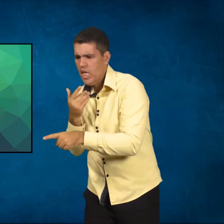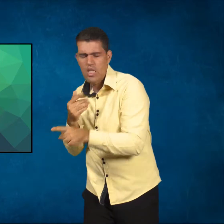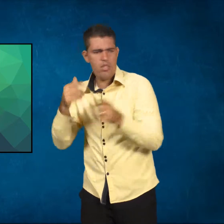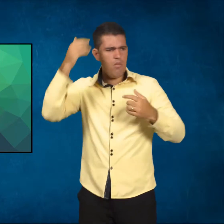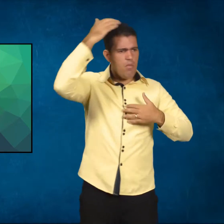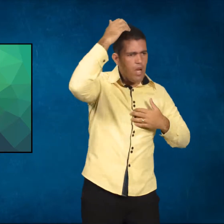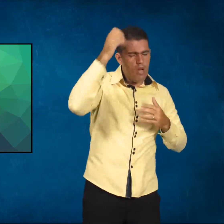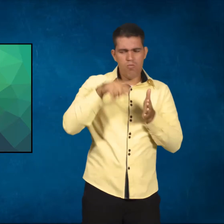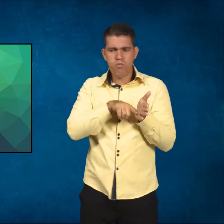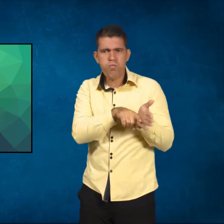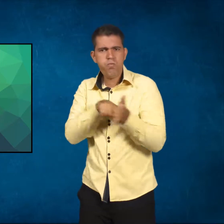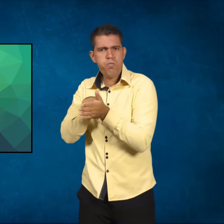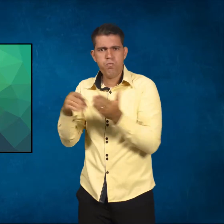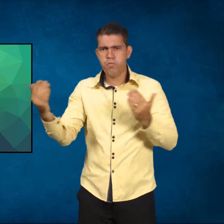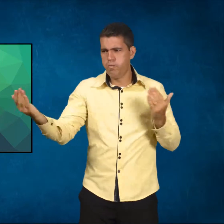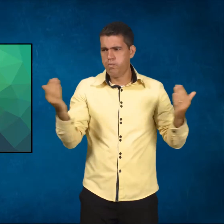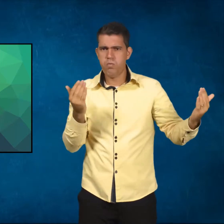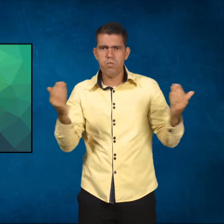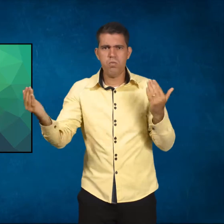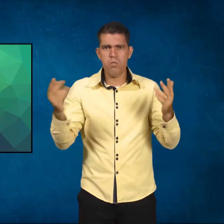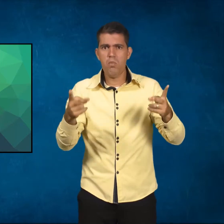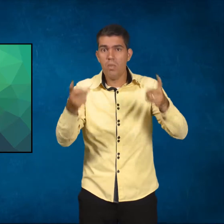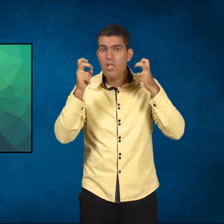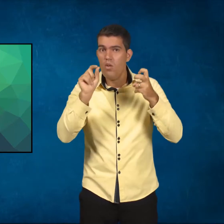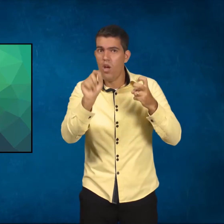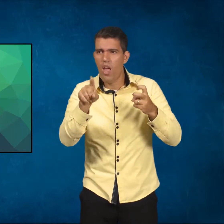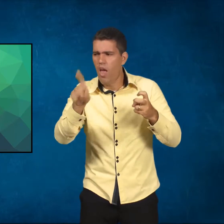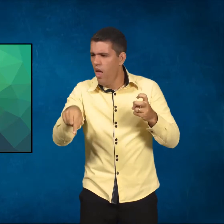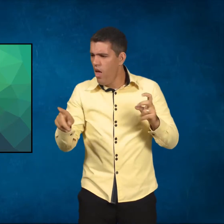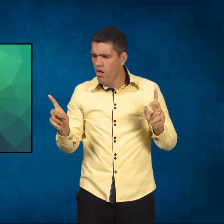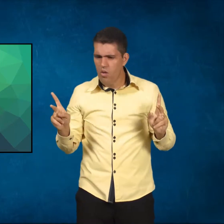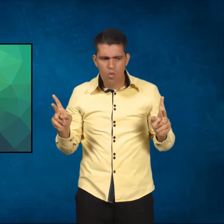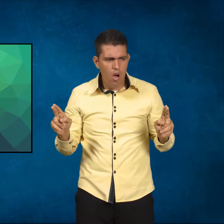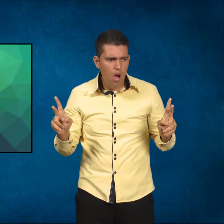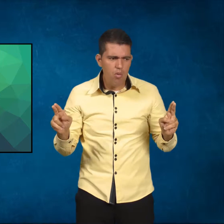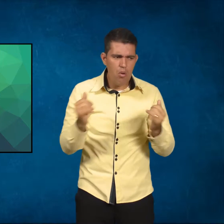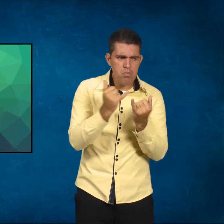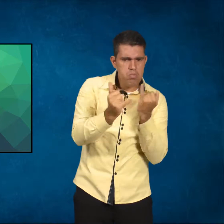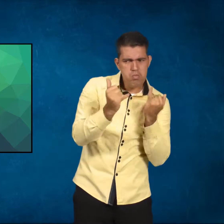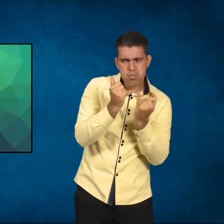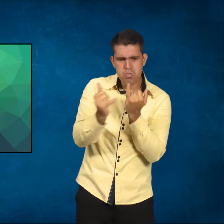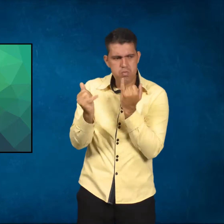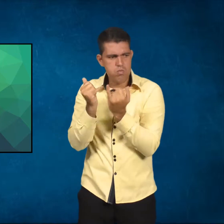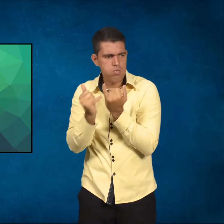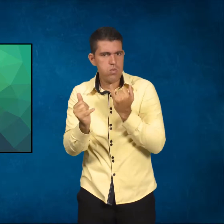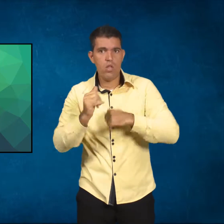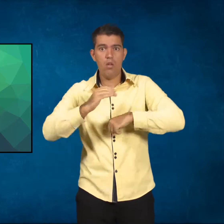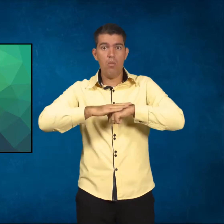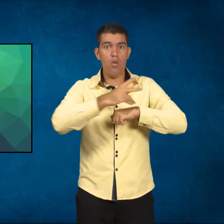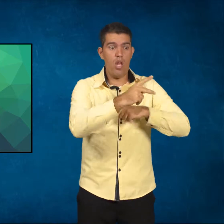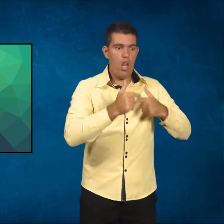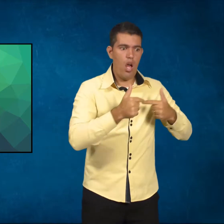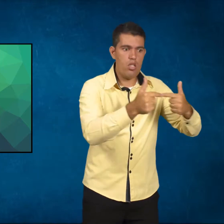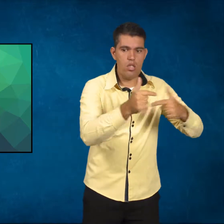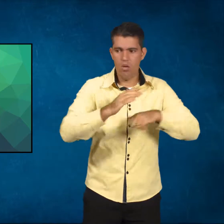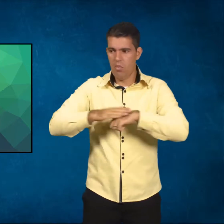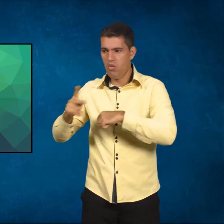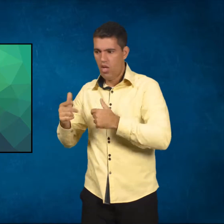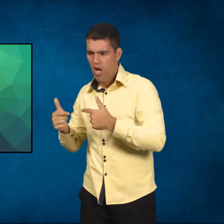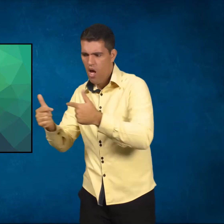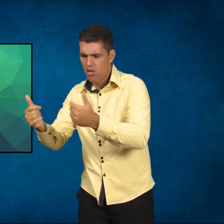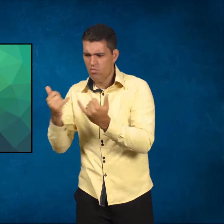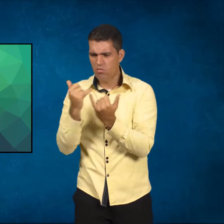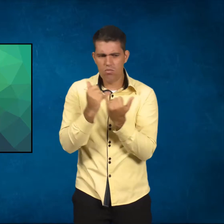a gente percebeu que havia algo similar em relação às ações de chimpanzés e